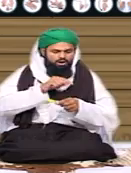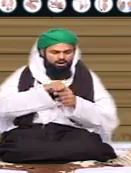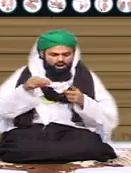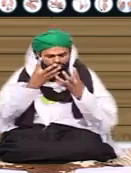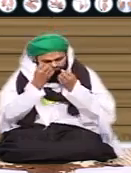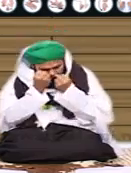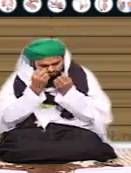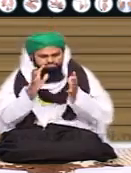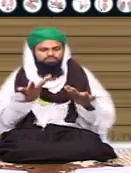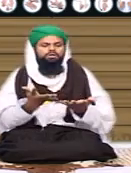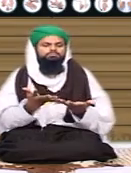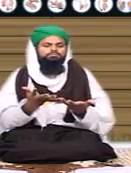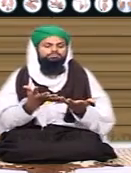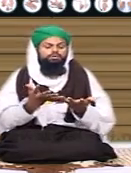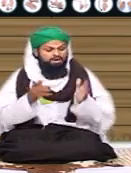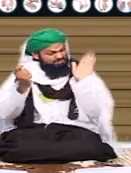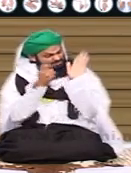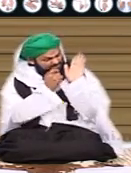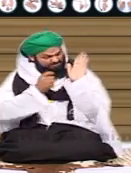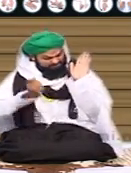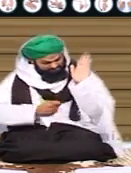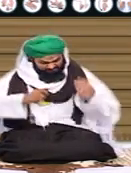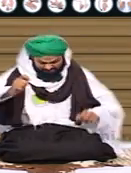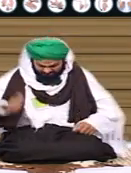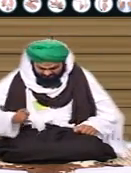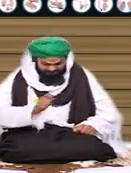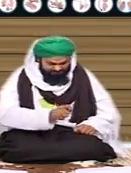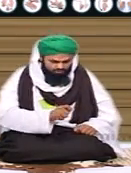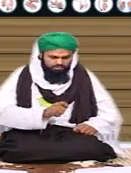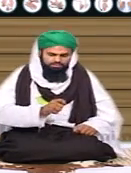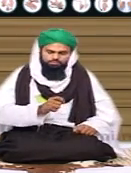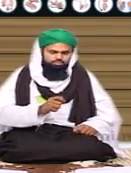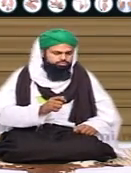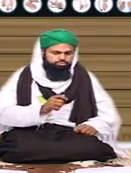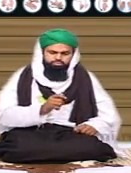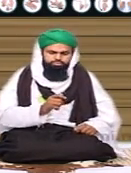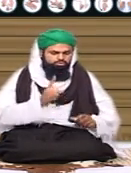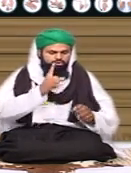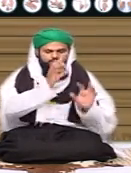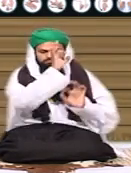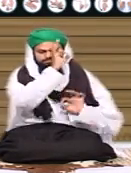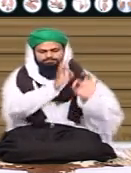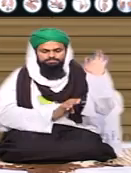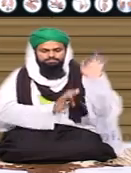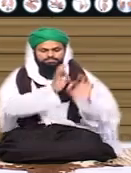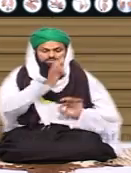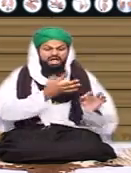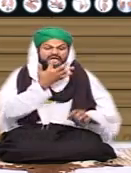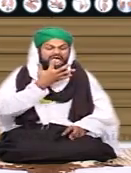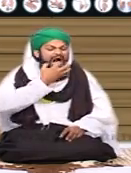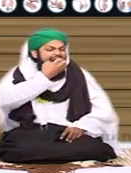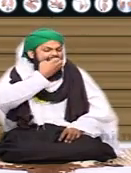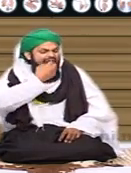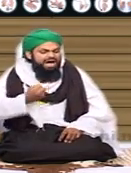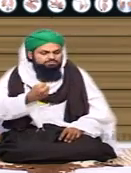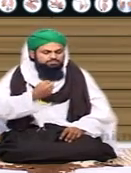جائے, رات نیند نہ آئے. تو معاذ اللہ اگر کیلیں ٹھونک دی جائے, معاذ اللہ. اور پھر زبان بھی گدی سے باہر نکلی